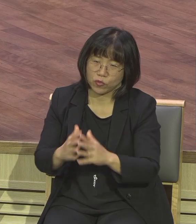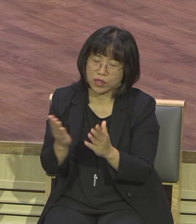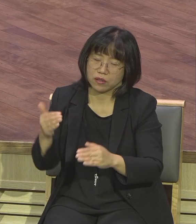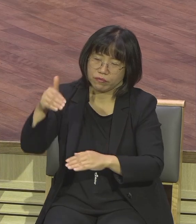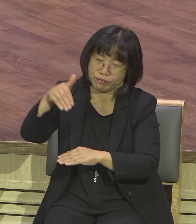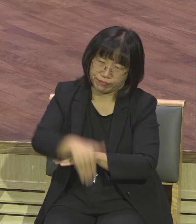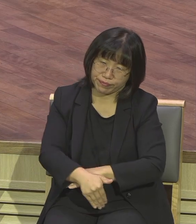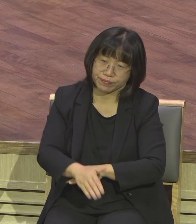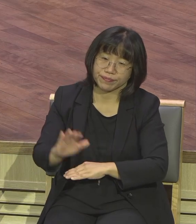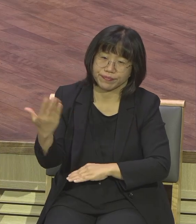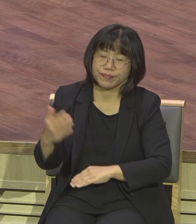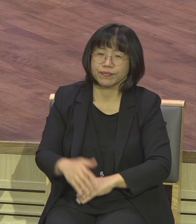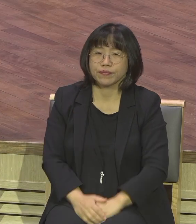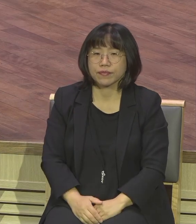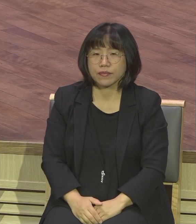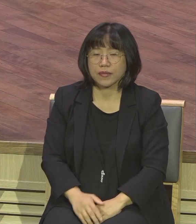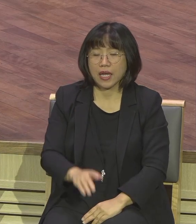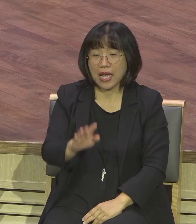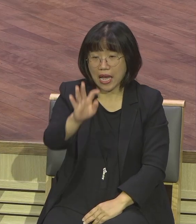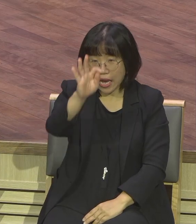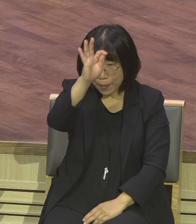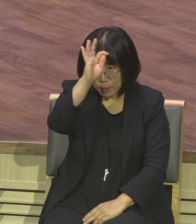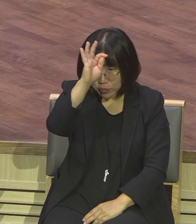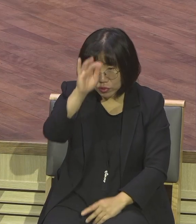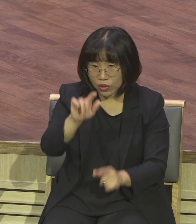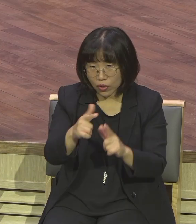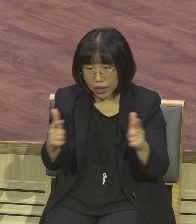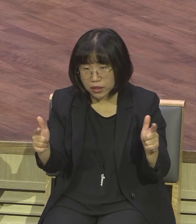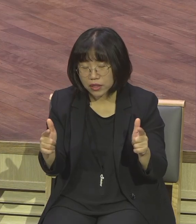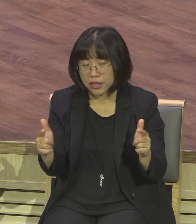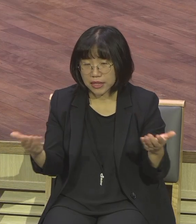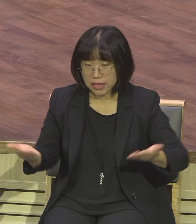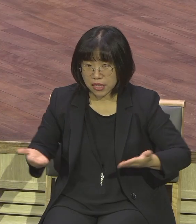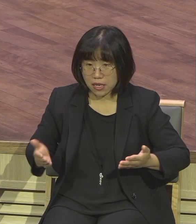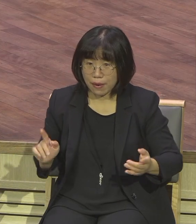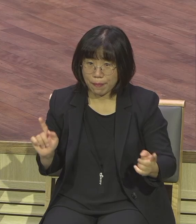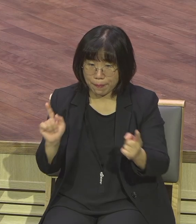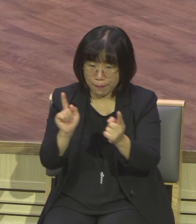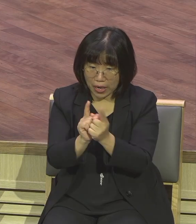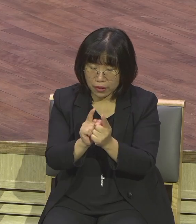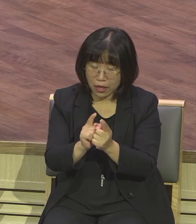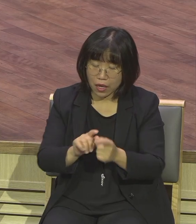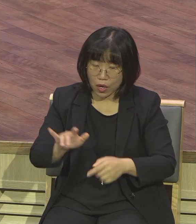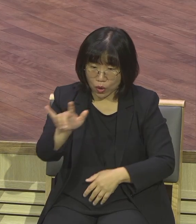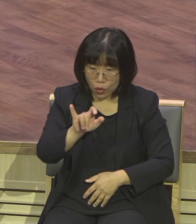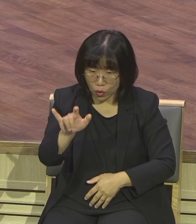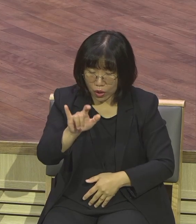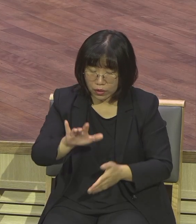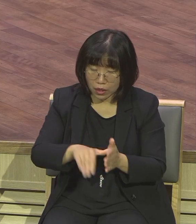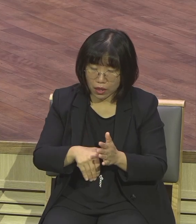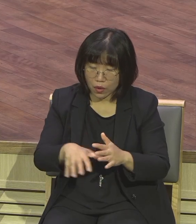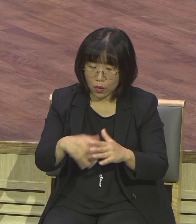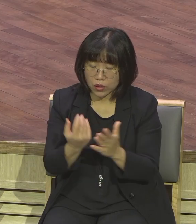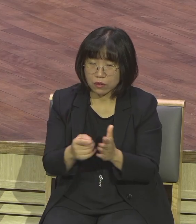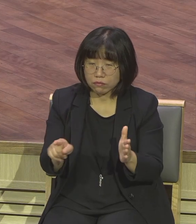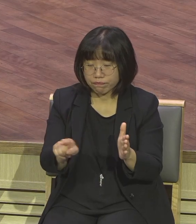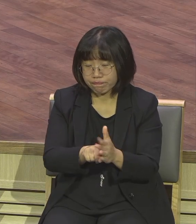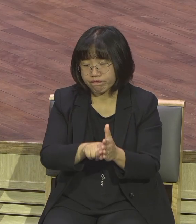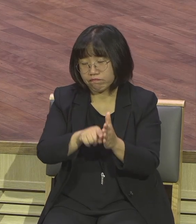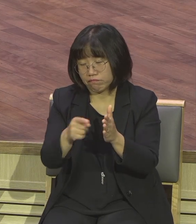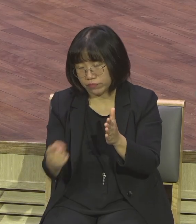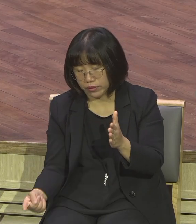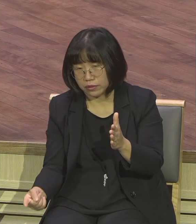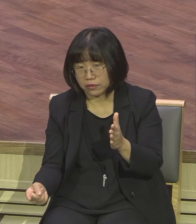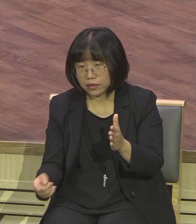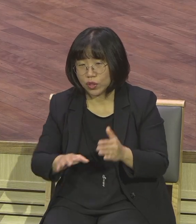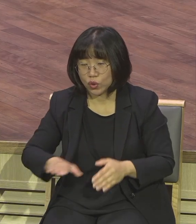다 무너져버립니다. 그러니까 뭐 IMF가 왔다 뭐 이런 게 있잖아요. 이게 코로나 왔다 그때 무너졌다. IMF 왔다 우리 교회